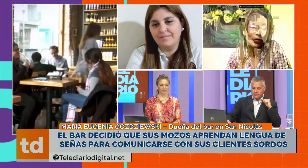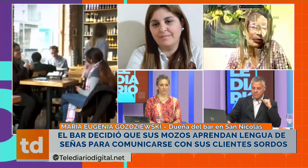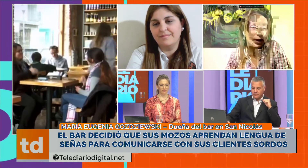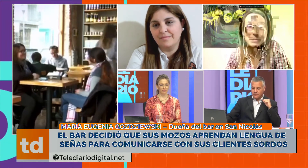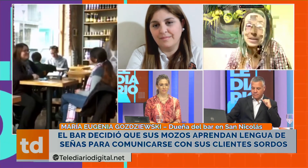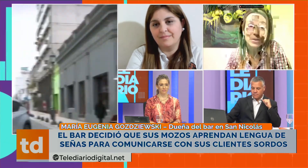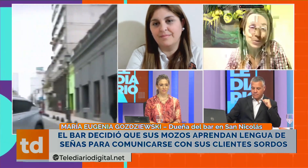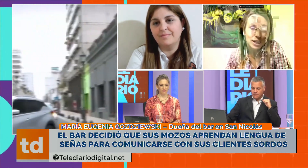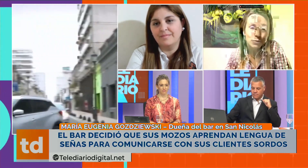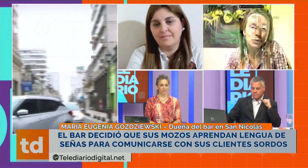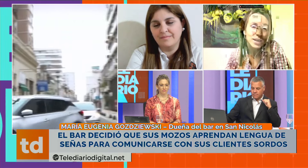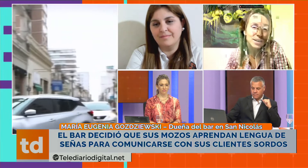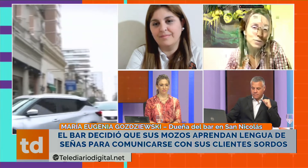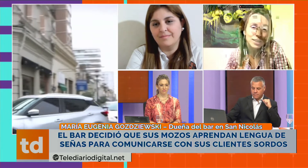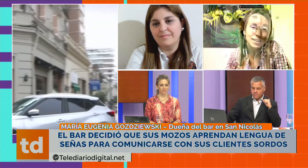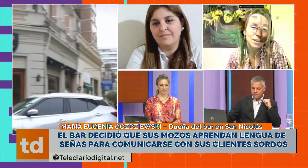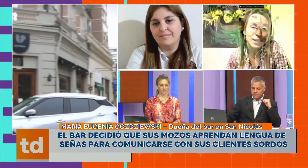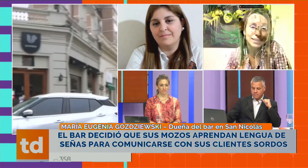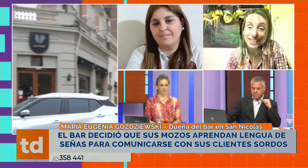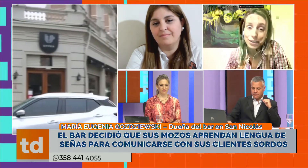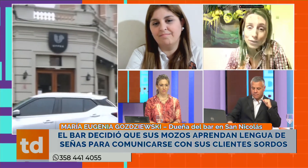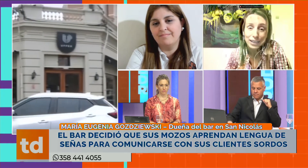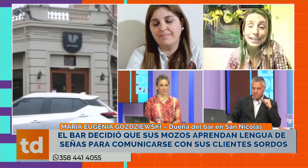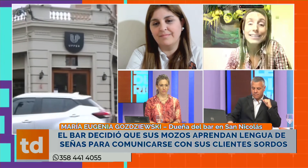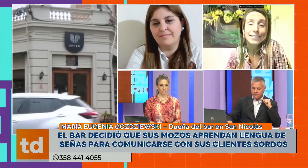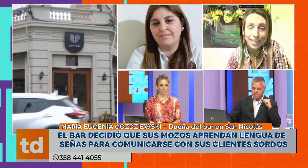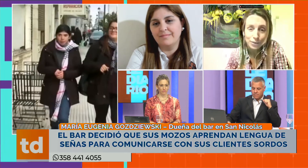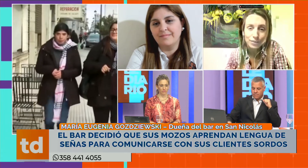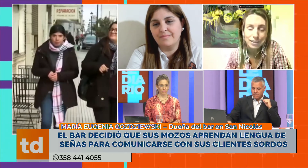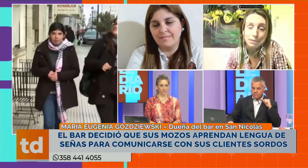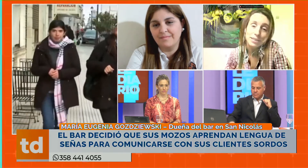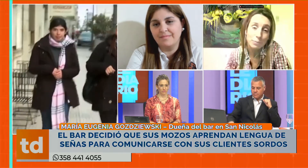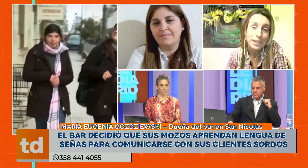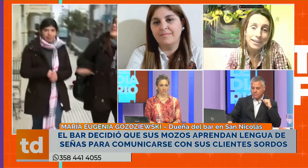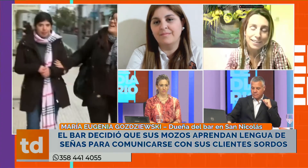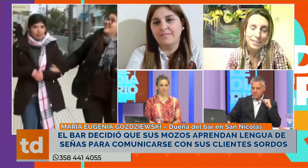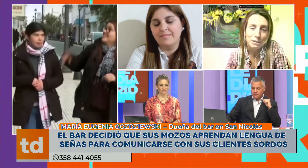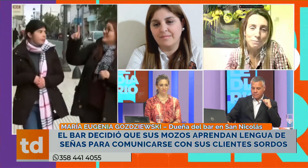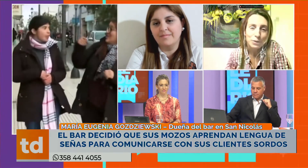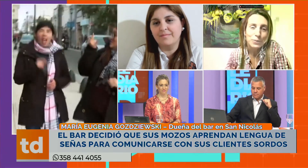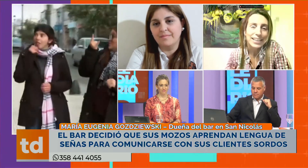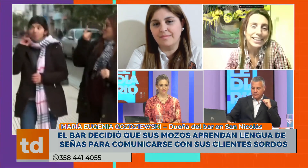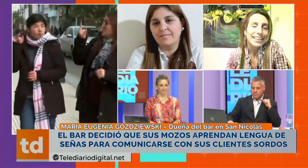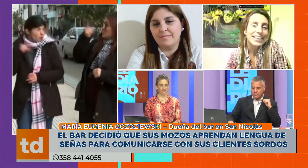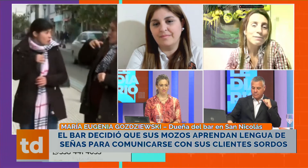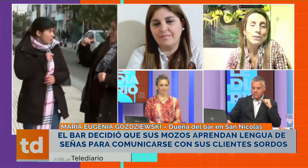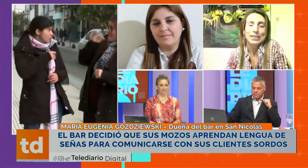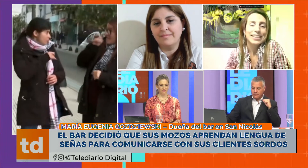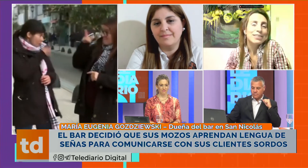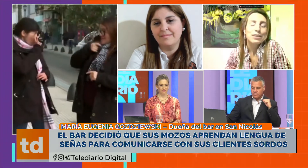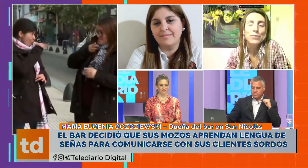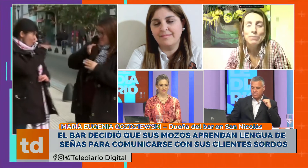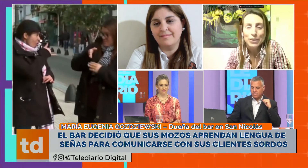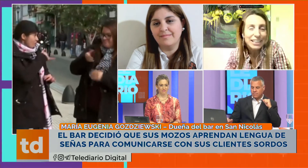ir con un grupo de amigos a un lugar donde los atendieron, les entendieron y la pasaron bien. Por lo cual, bueno,